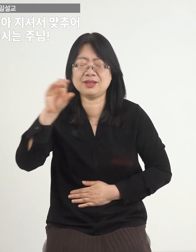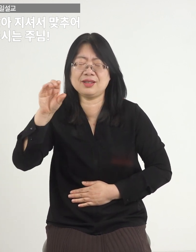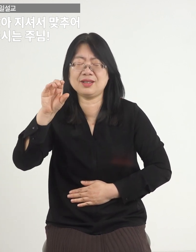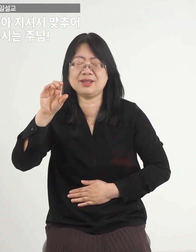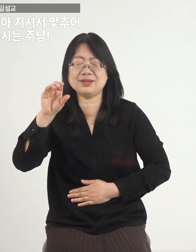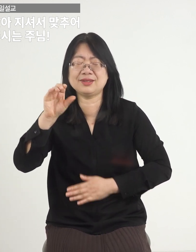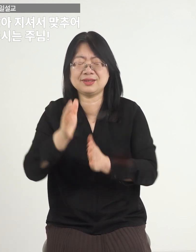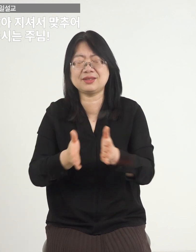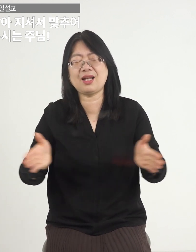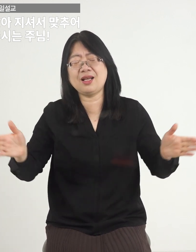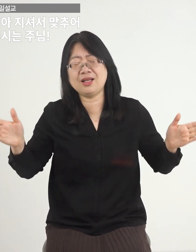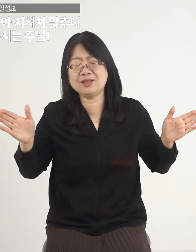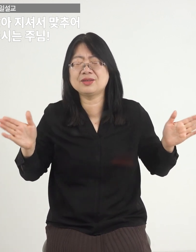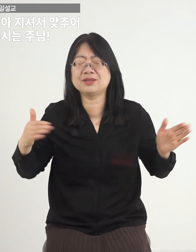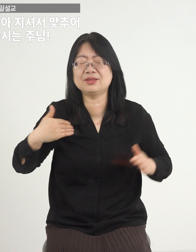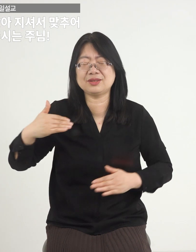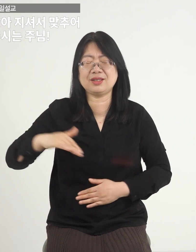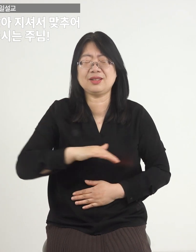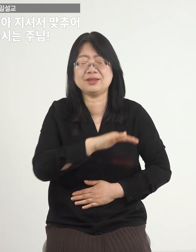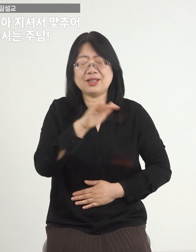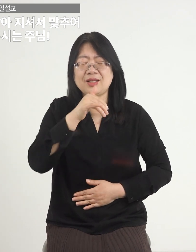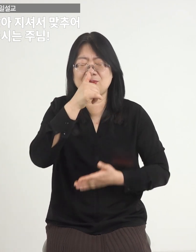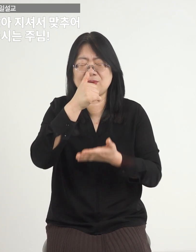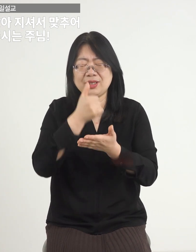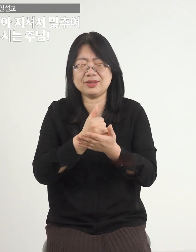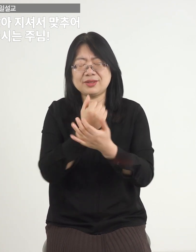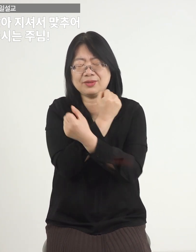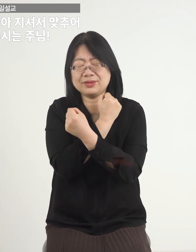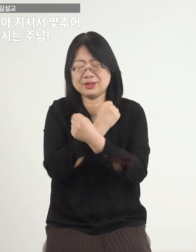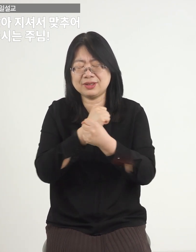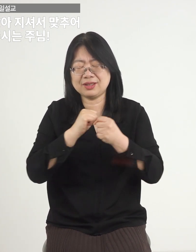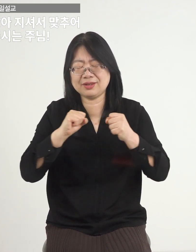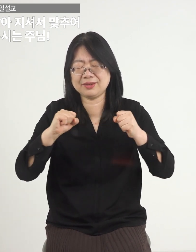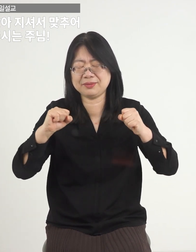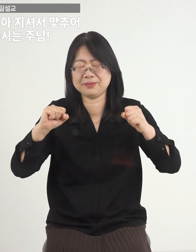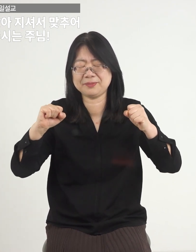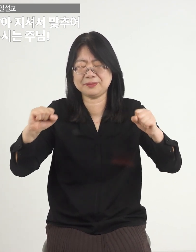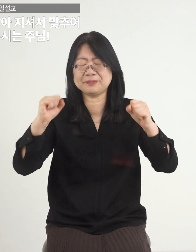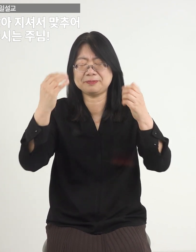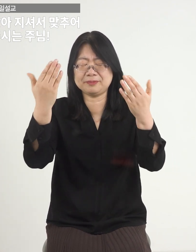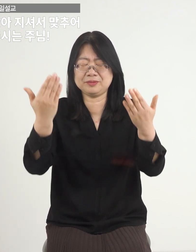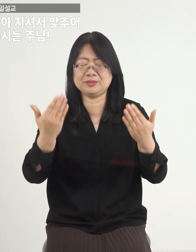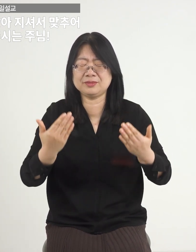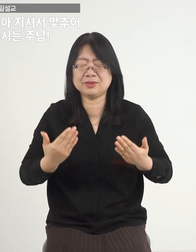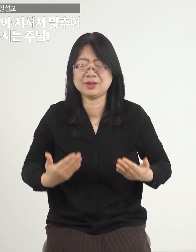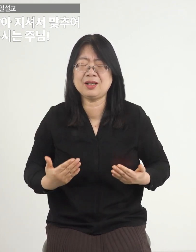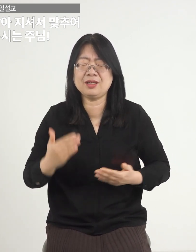십자가에 달리사 우리 죄 사셨네.